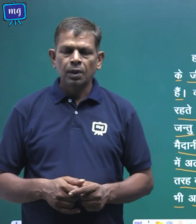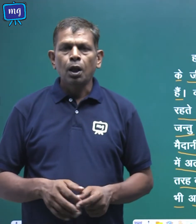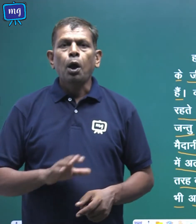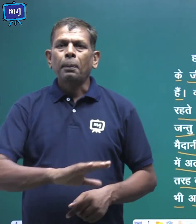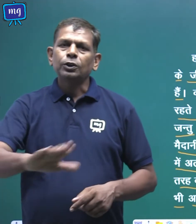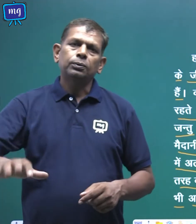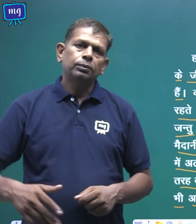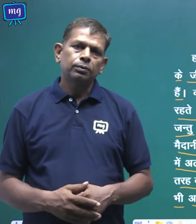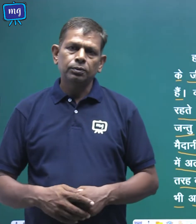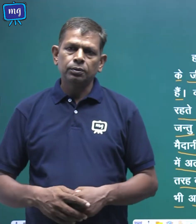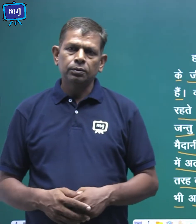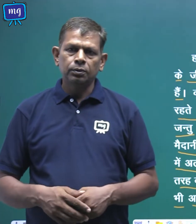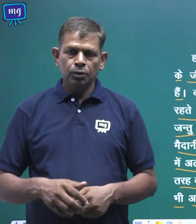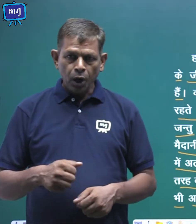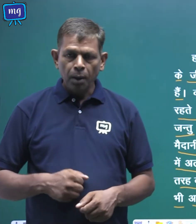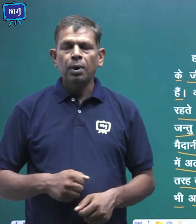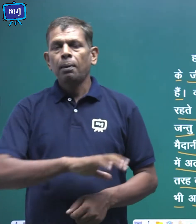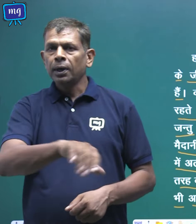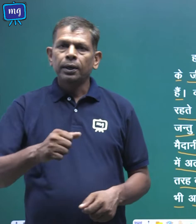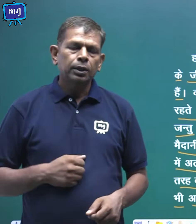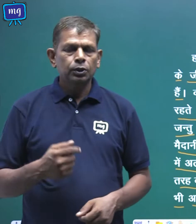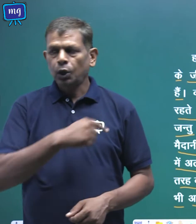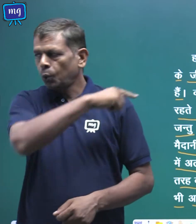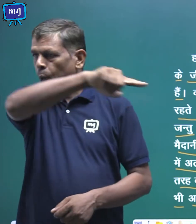बच्चों, जो हम अपने चारों ओर